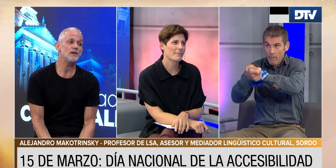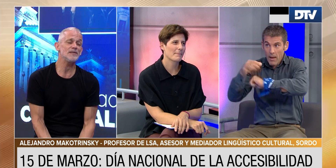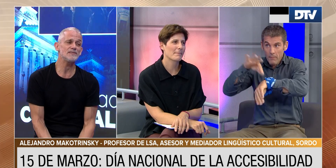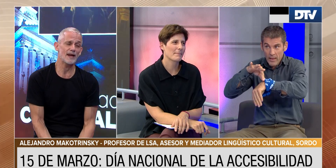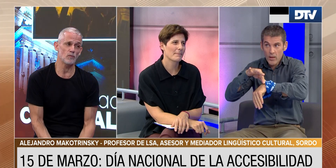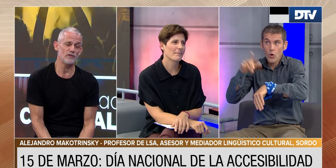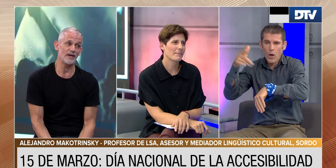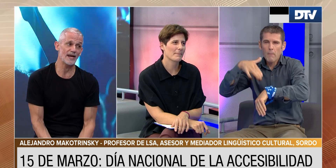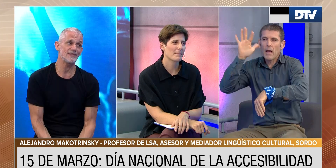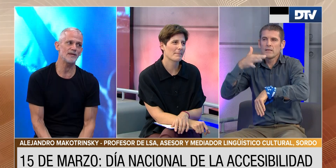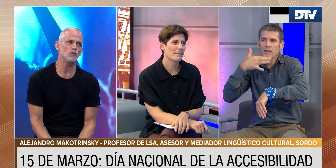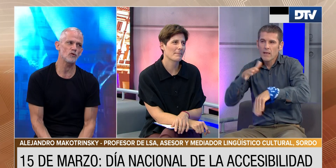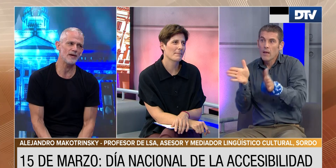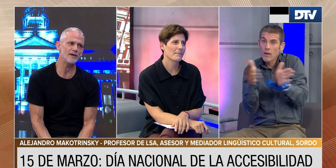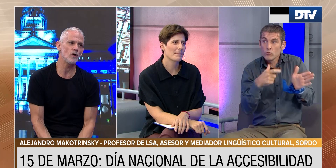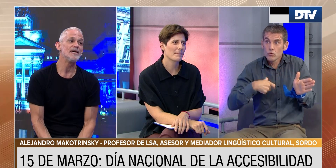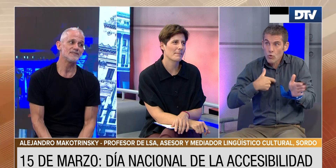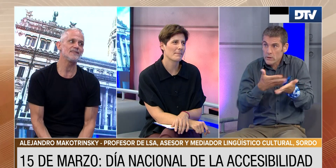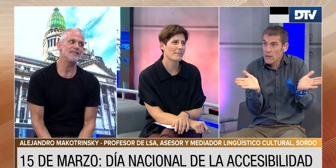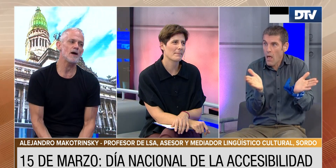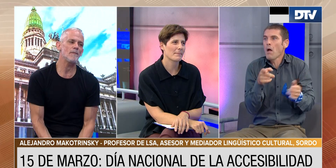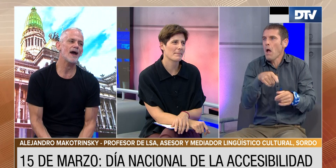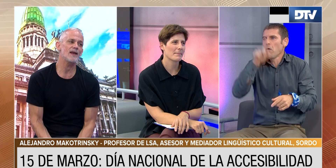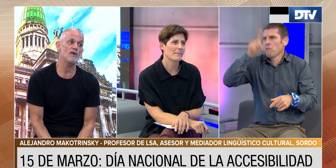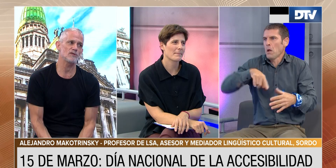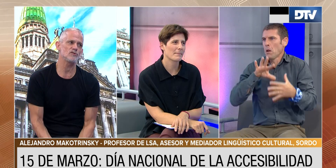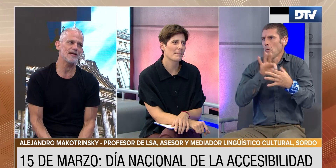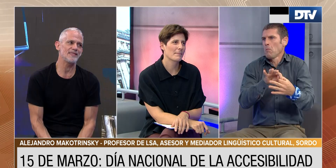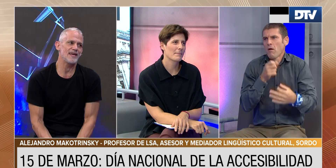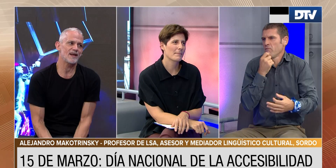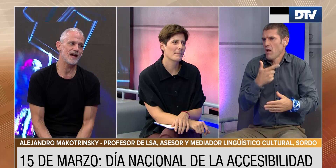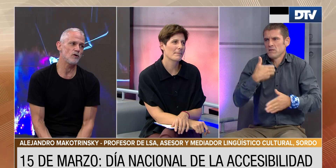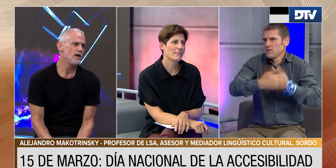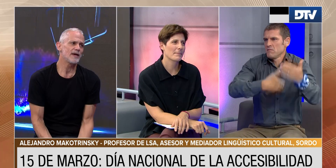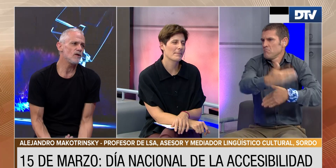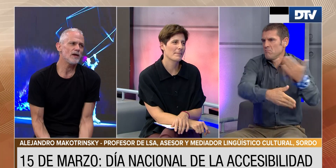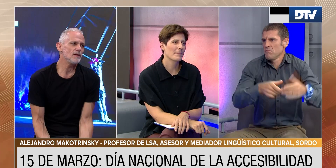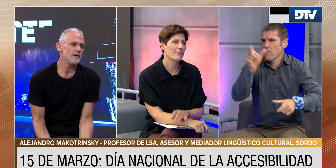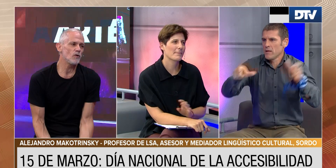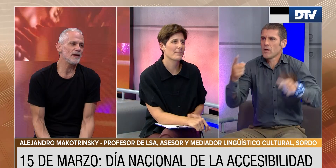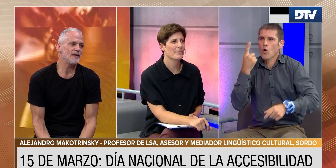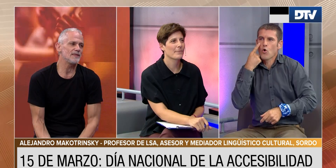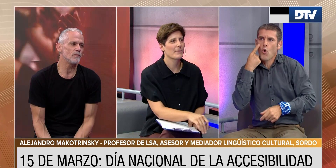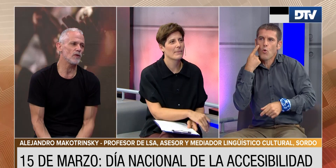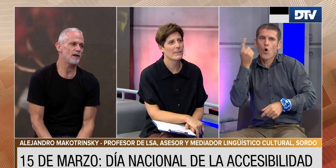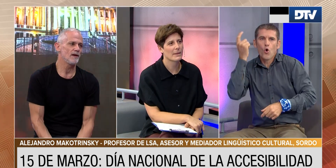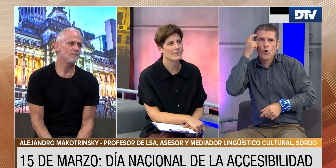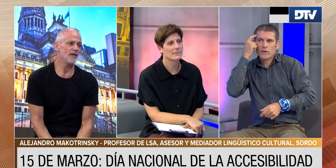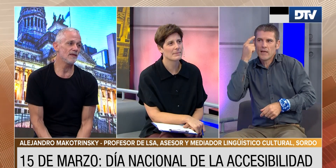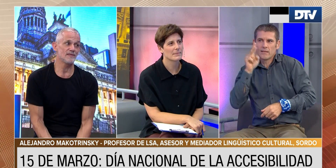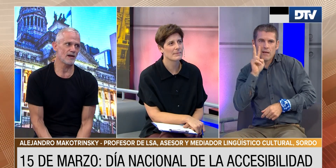puesta. Si se pensara en modificar este discurso médico, se entendería más claro y la sociedad tendría claro que no hay inconveniente en